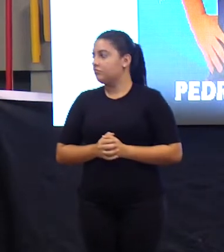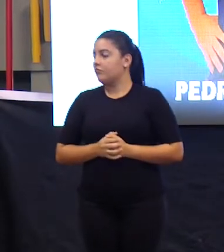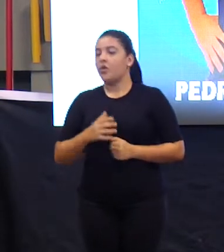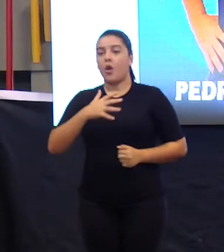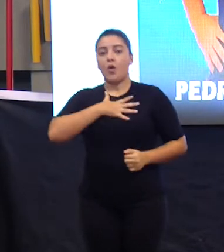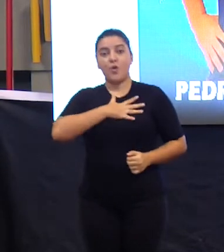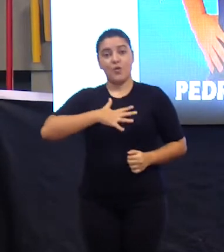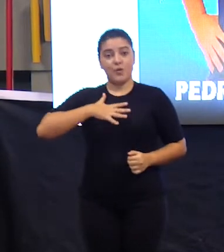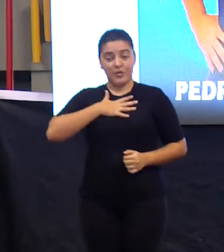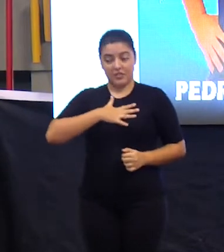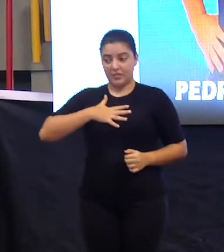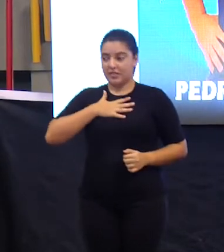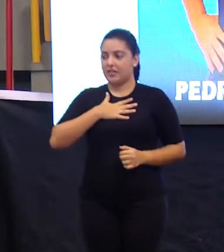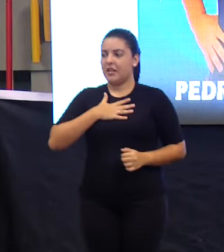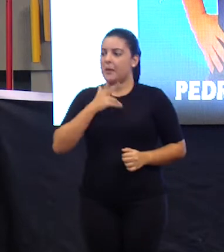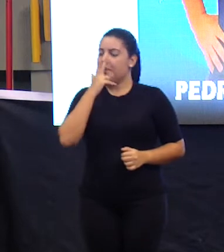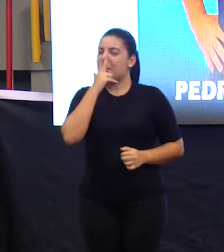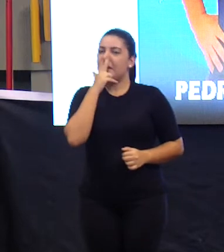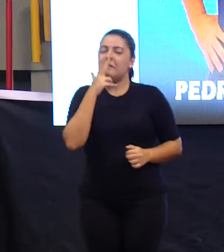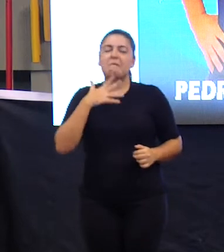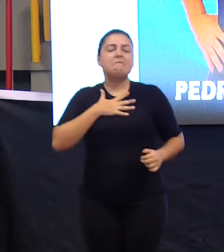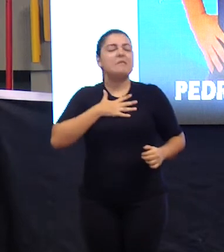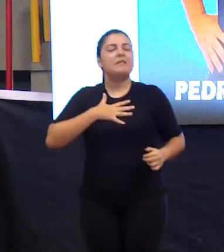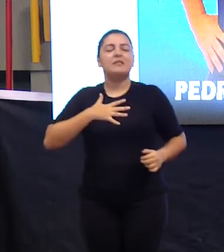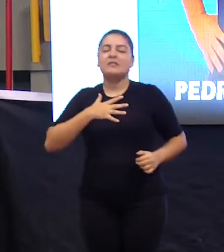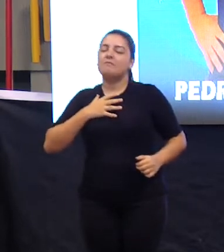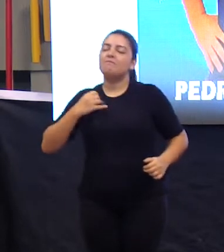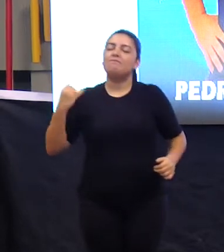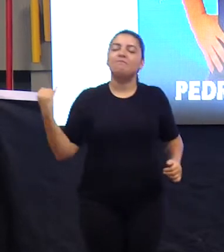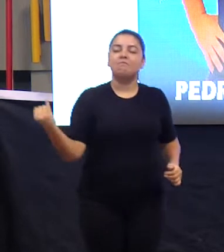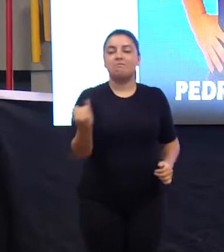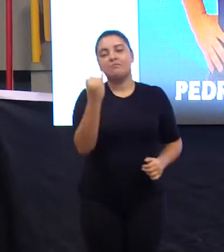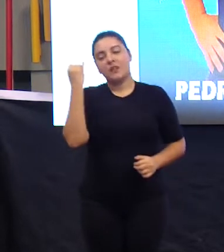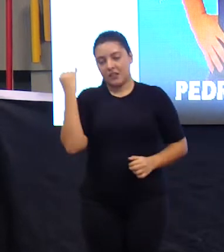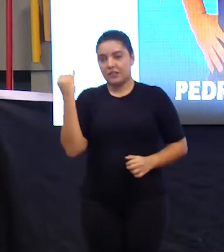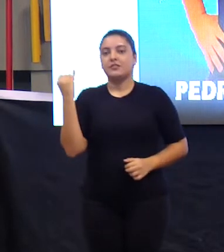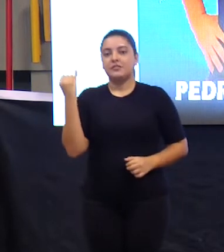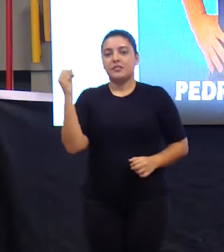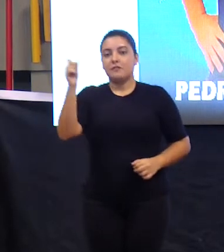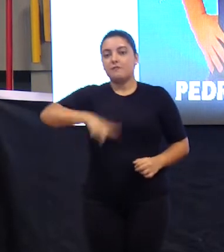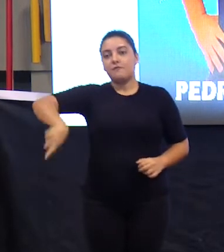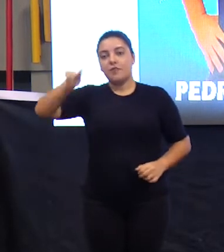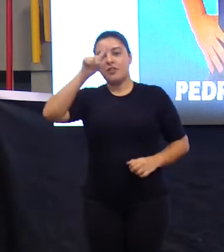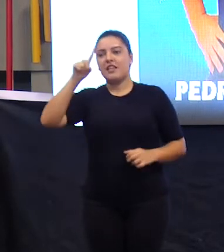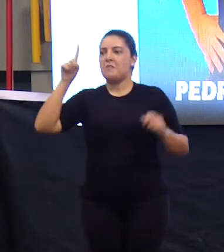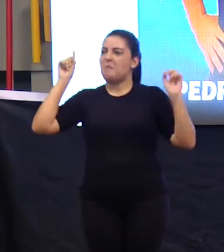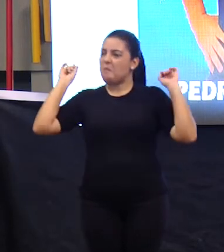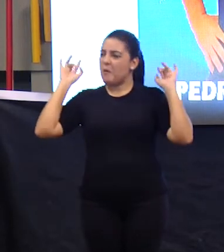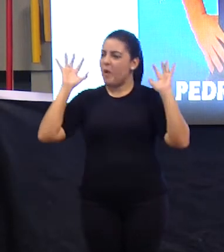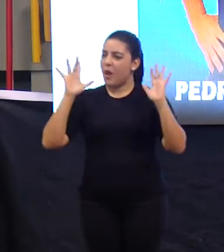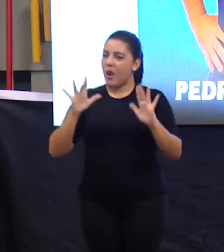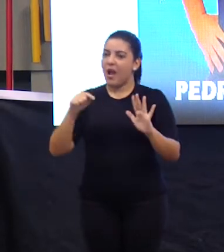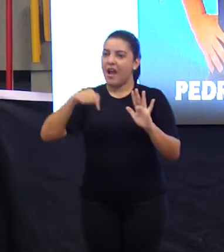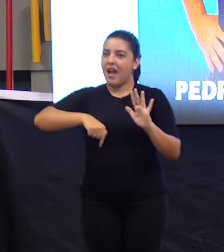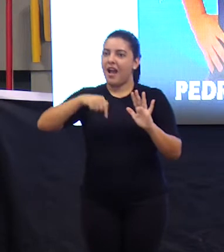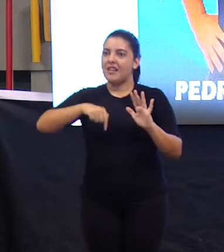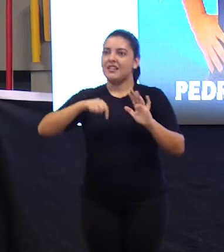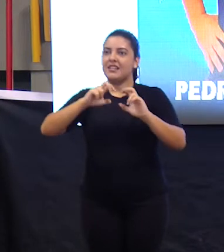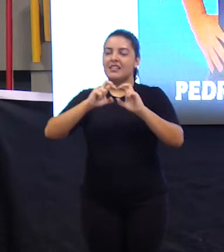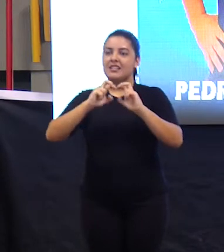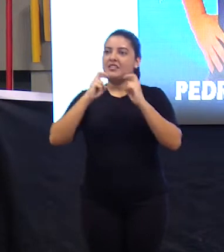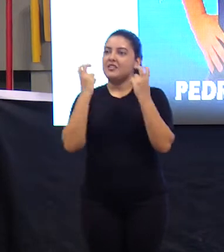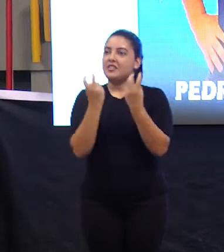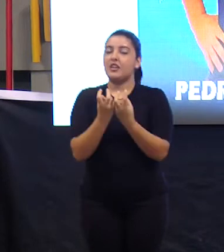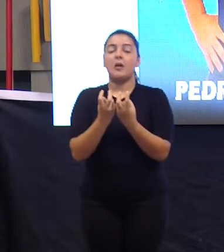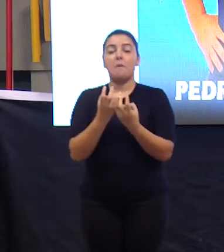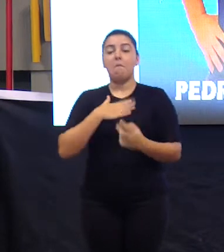Gostei, meus queridos. É um prazer incomensurável ter todos vocês aqui. Para quem não me conhece,